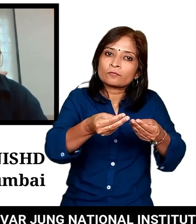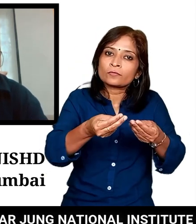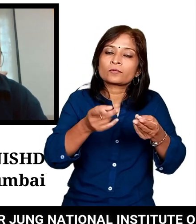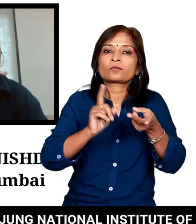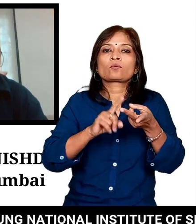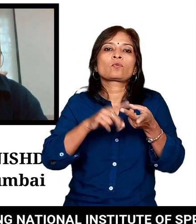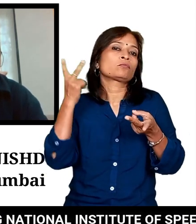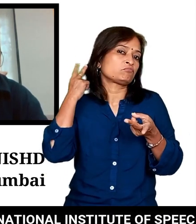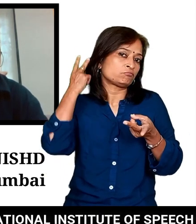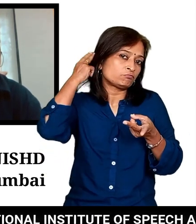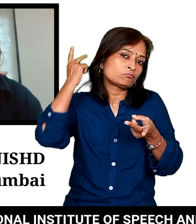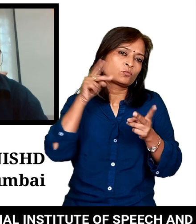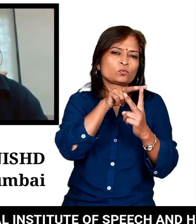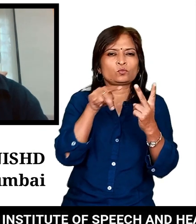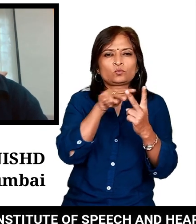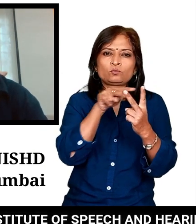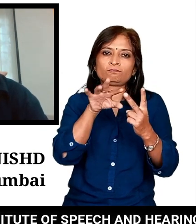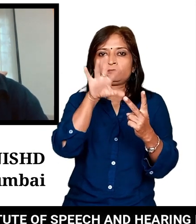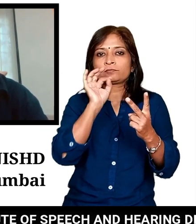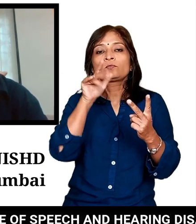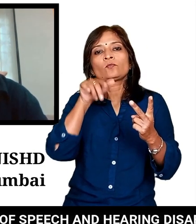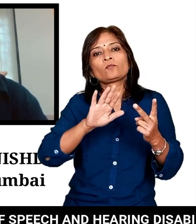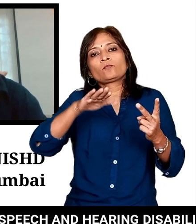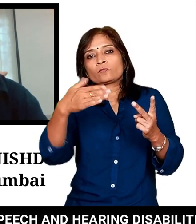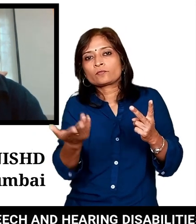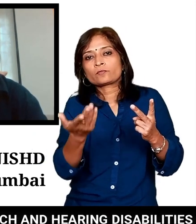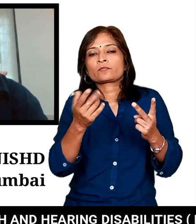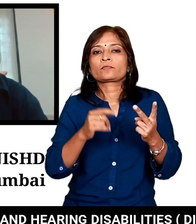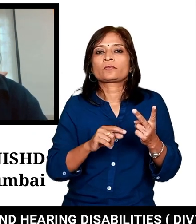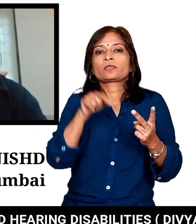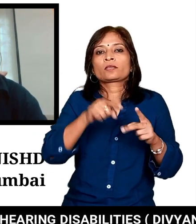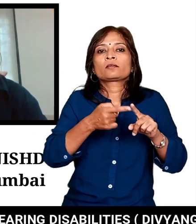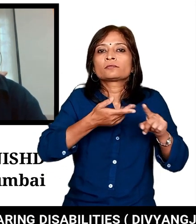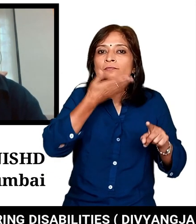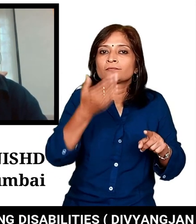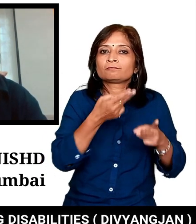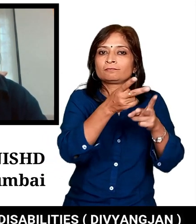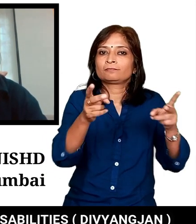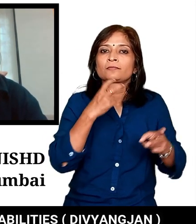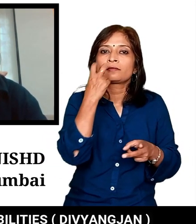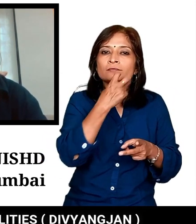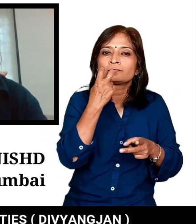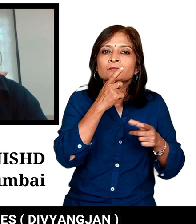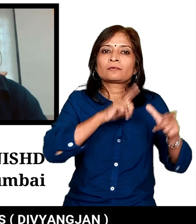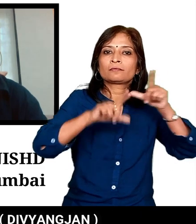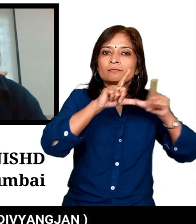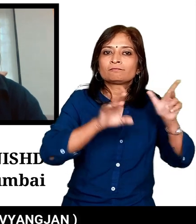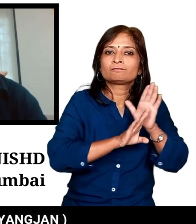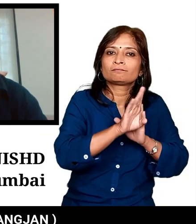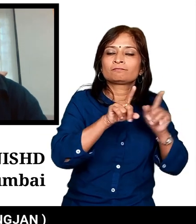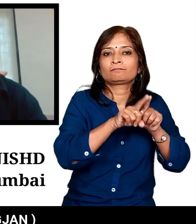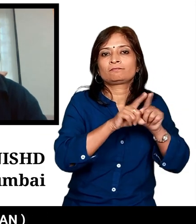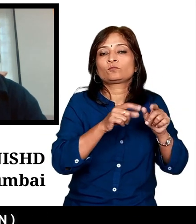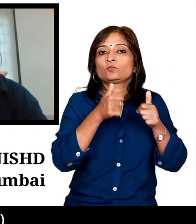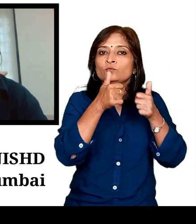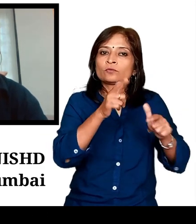या तो सर्जरी प्रॉपर करके और उसके बाद थेरेपीज वगैरह प्रॉपर एजुकेशन देकर बहुत अच्छे से हम